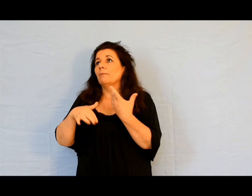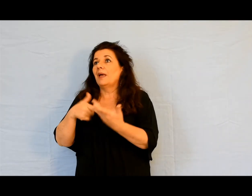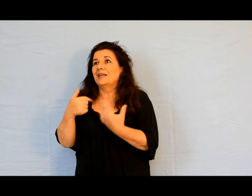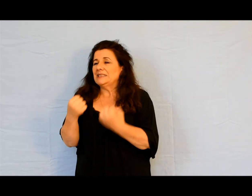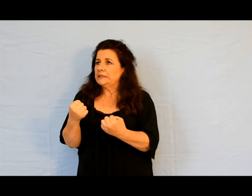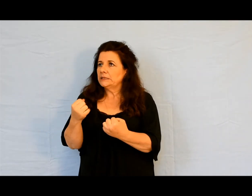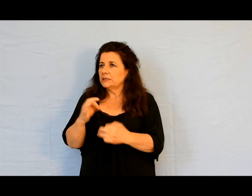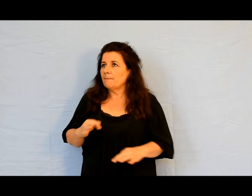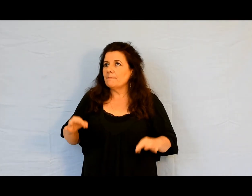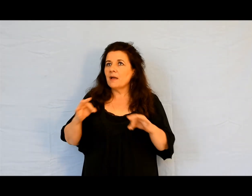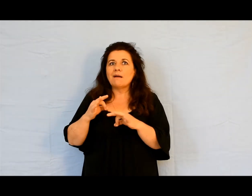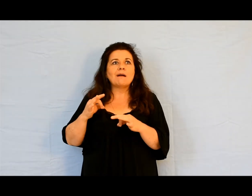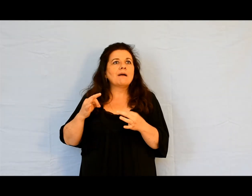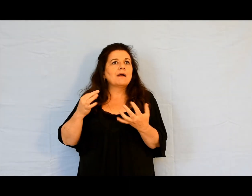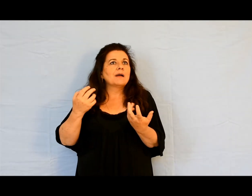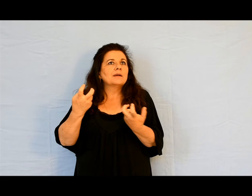persécution à cause de la parole,